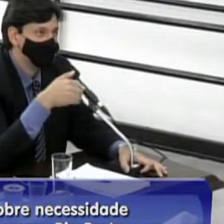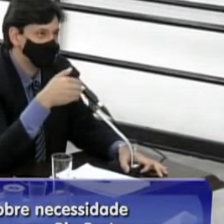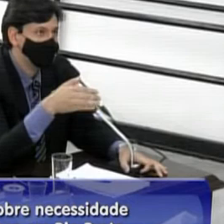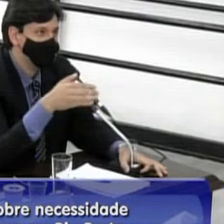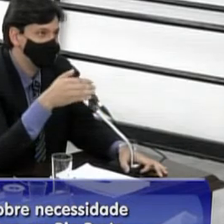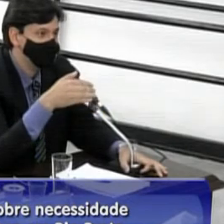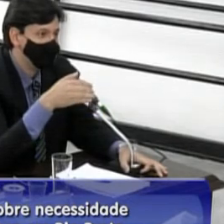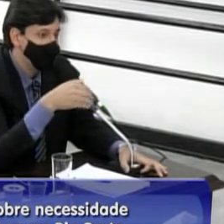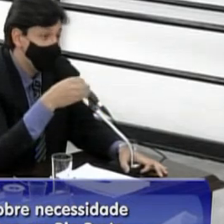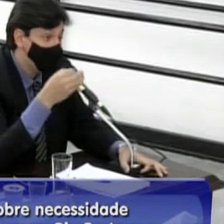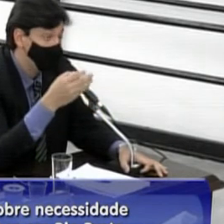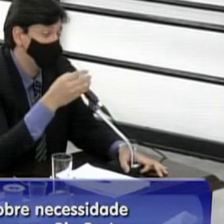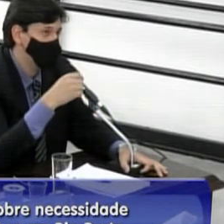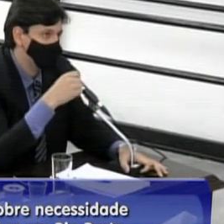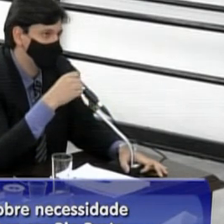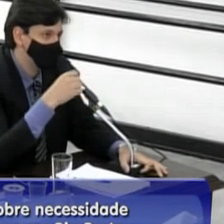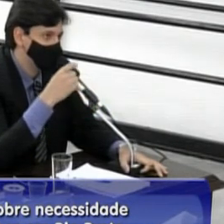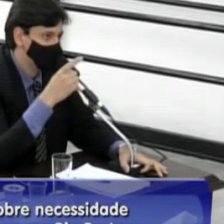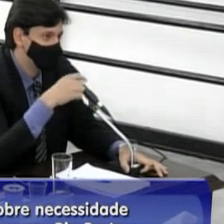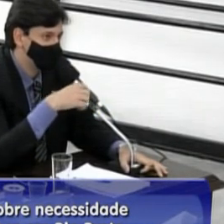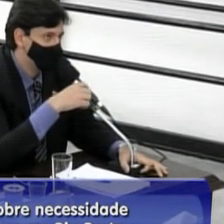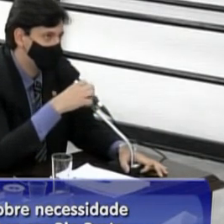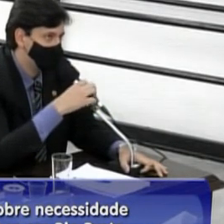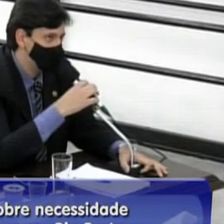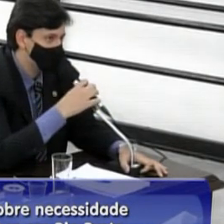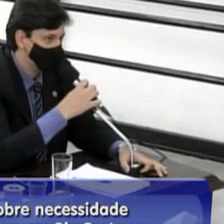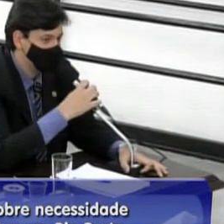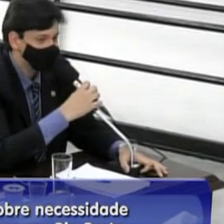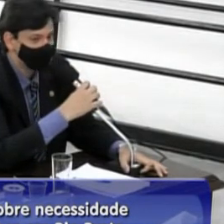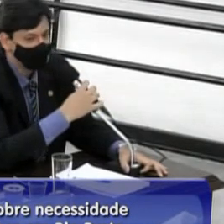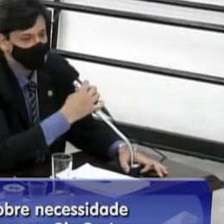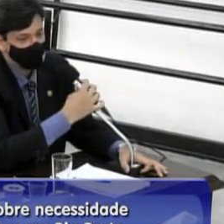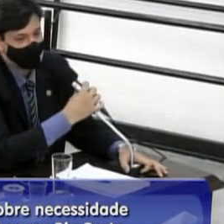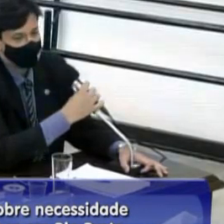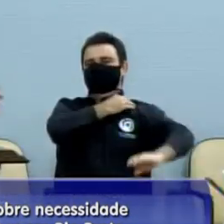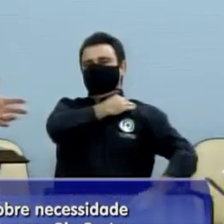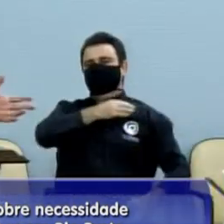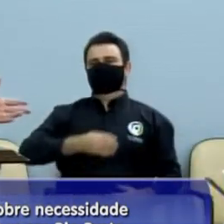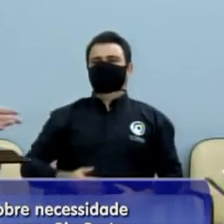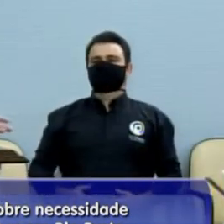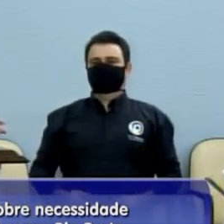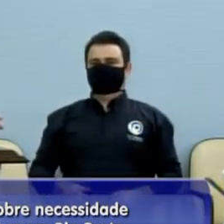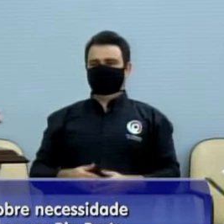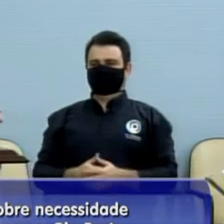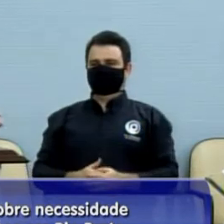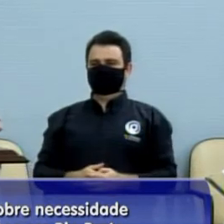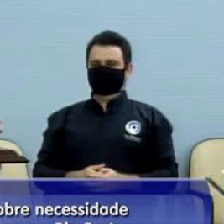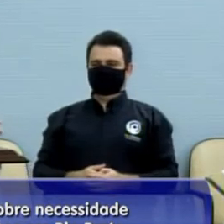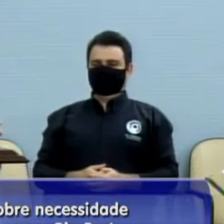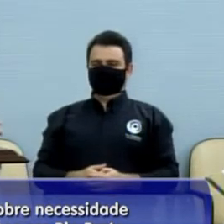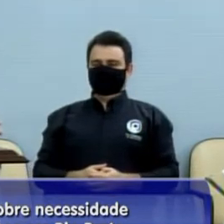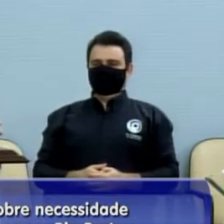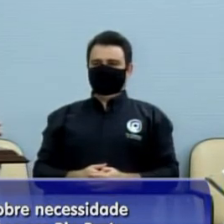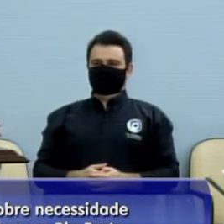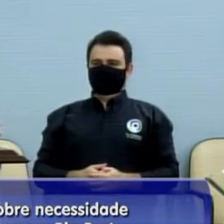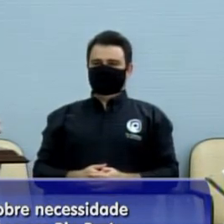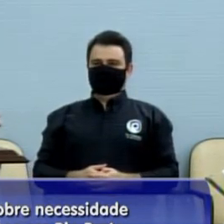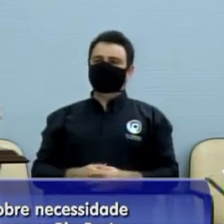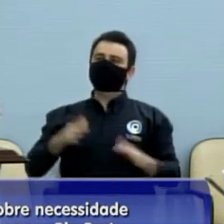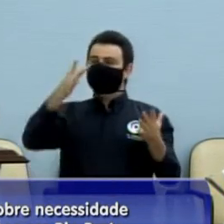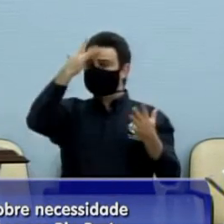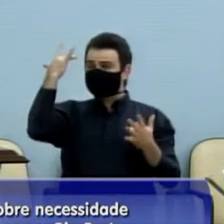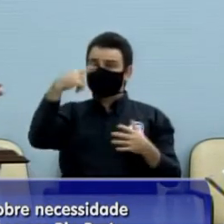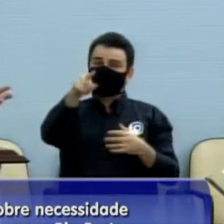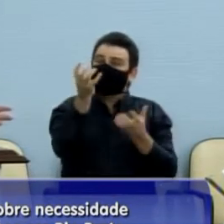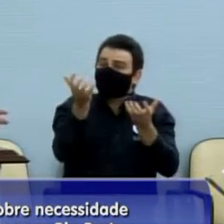tranquilidade na travessia. É muito importante essa demanda sua, parabéns. Então, são pedidos que nós ouvimos da população,